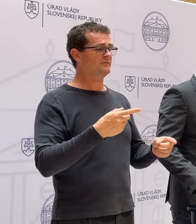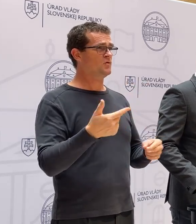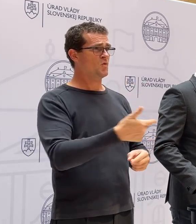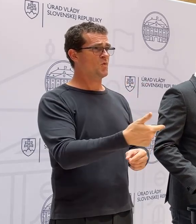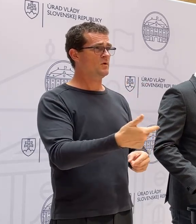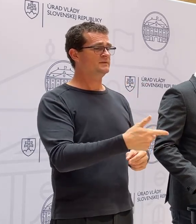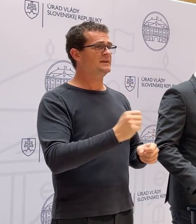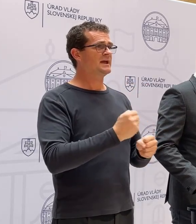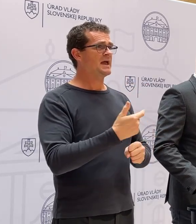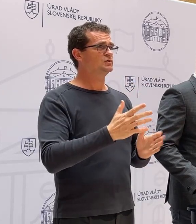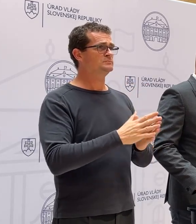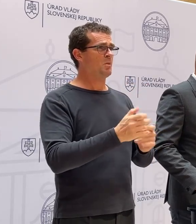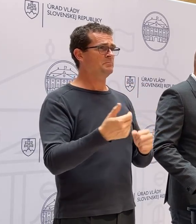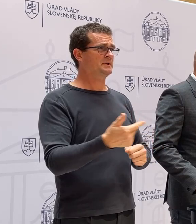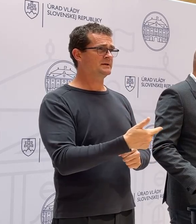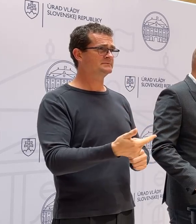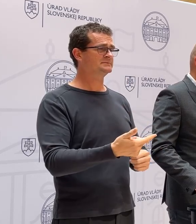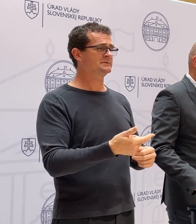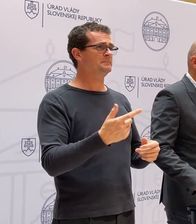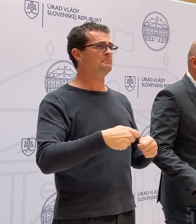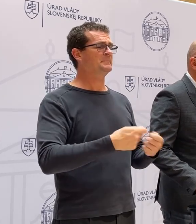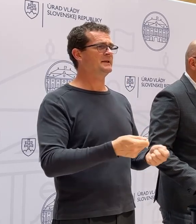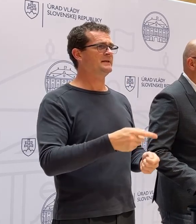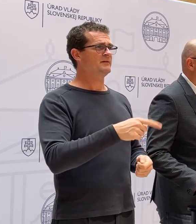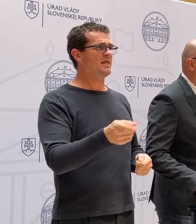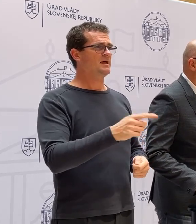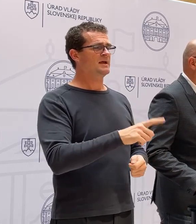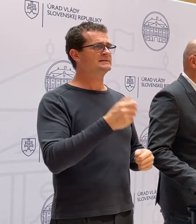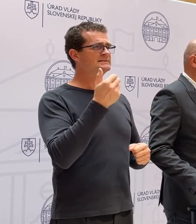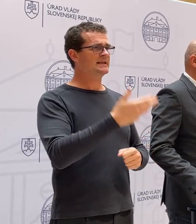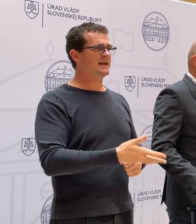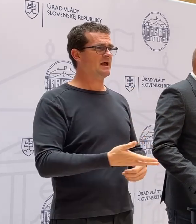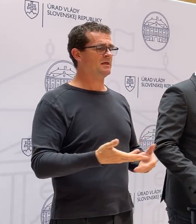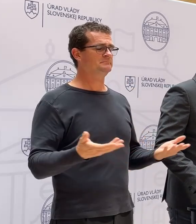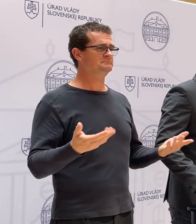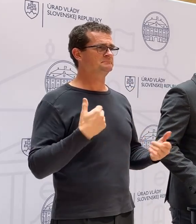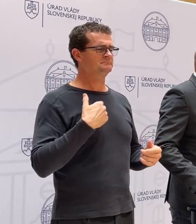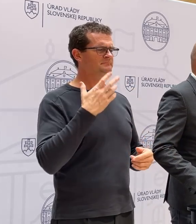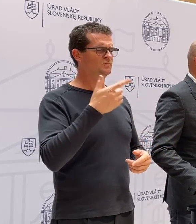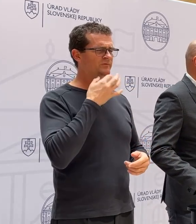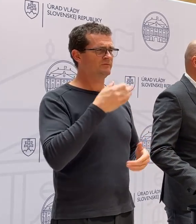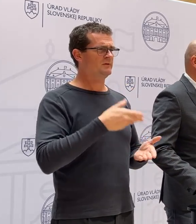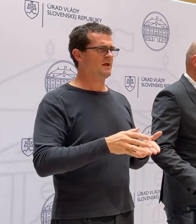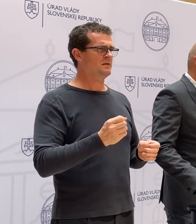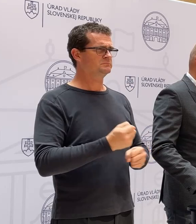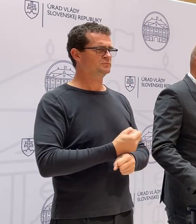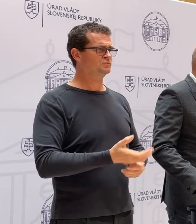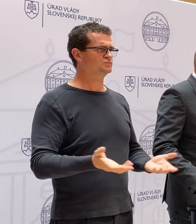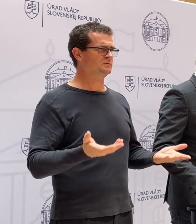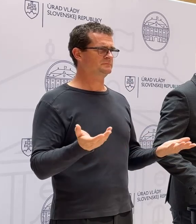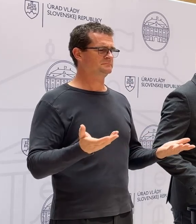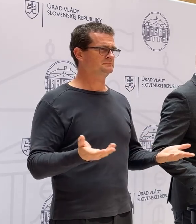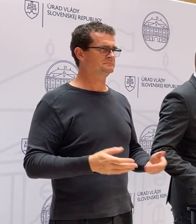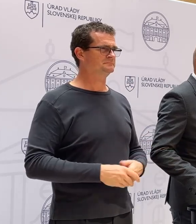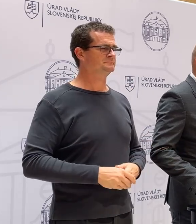JOJ Geisenovci spolupracujú, im predávali ten svoj seriál. A nebudem sa k tomu ďalej vyjadrovať. Ako...